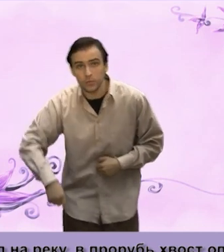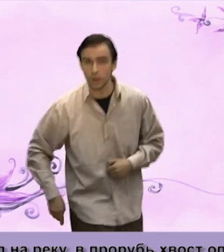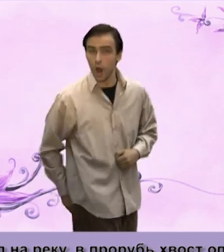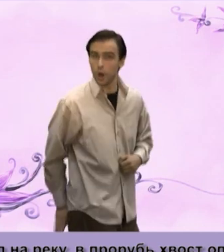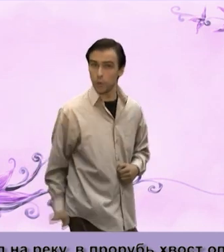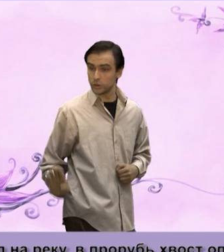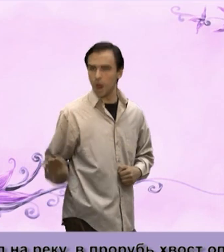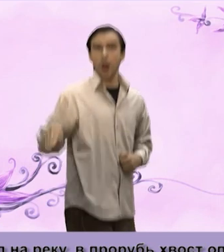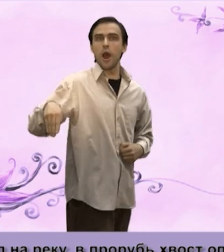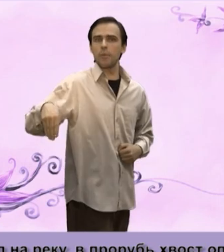прорубь хвост опустил,